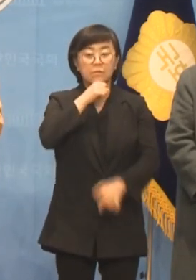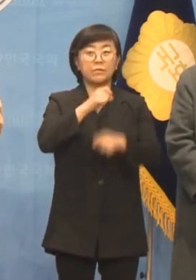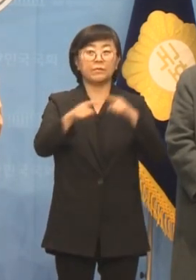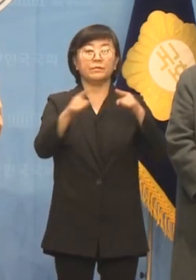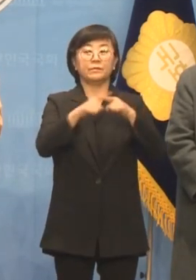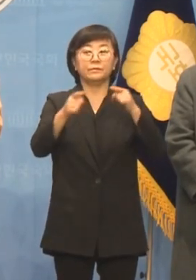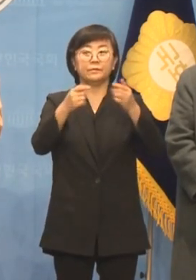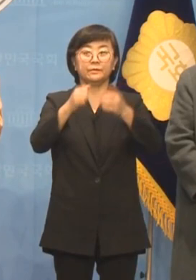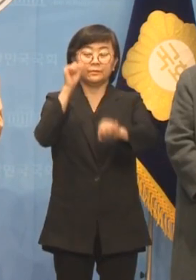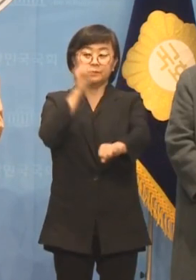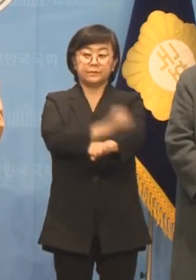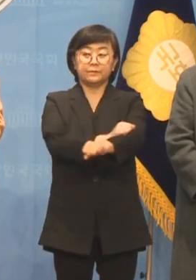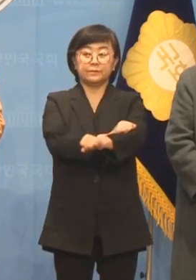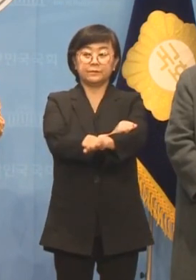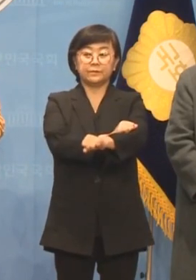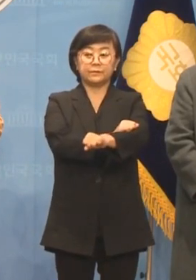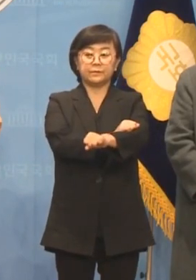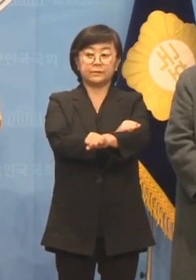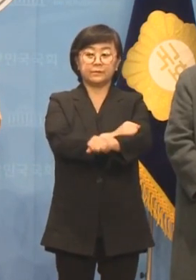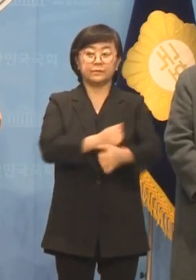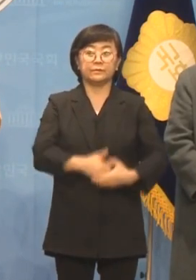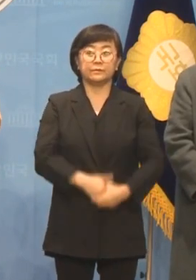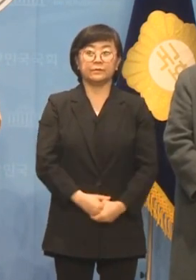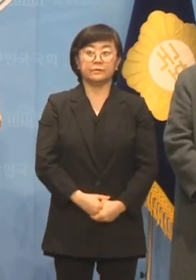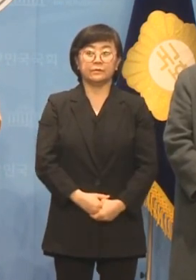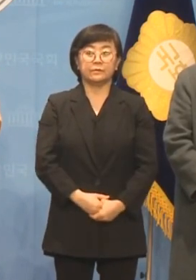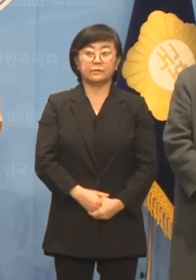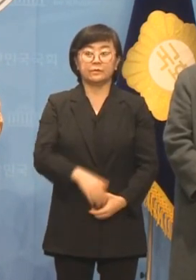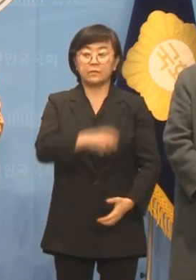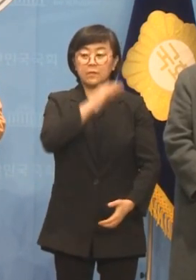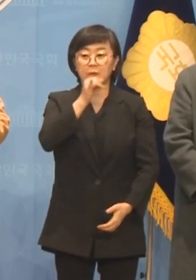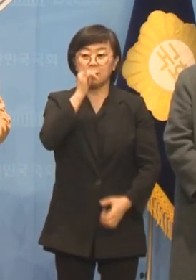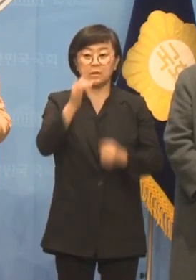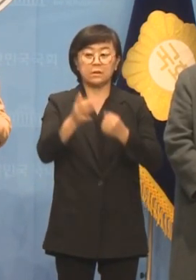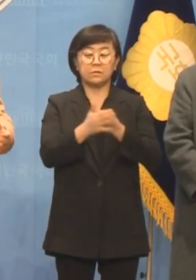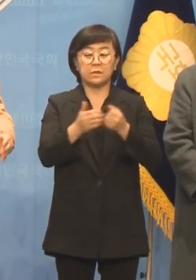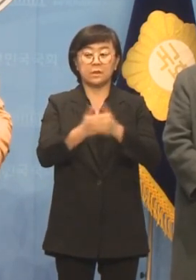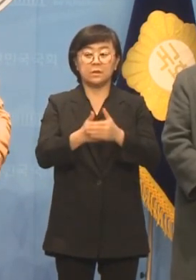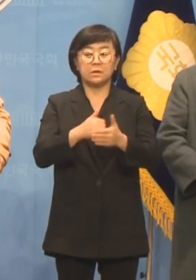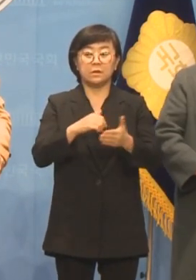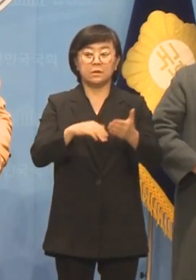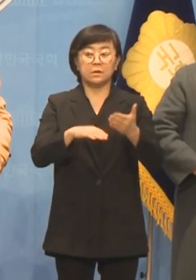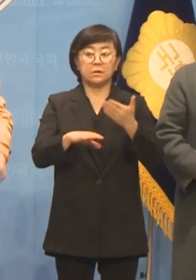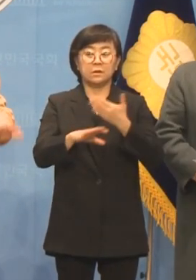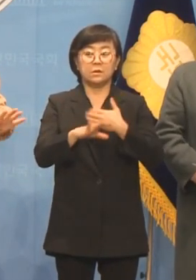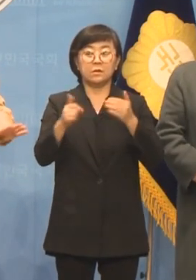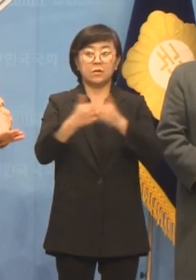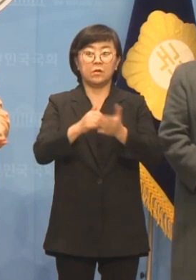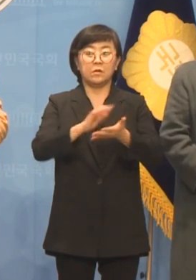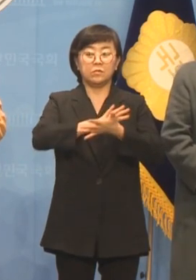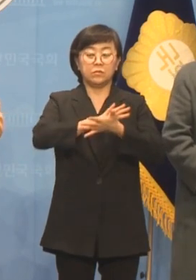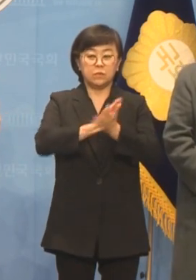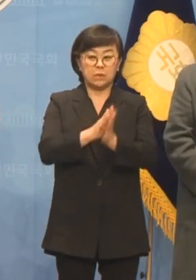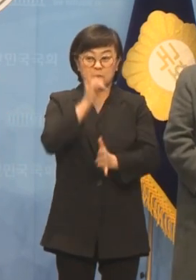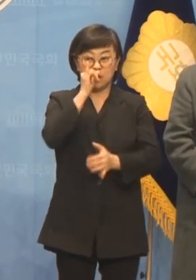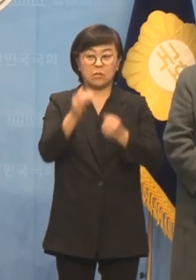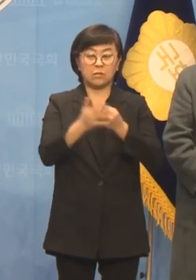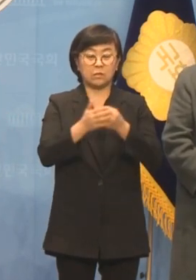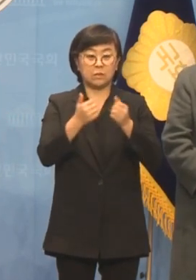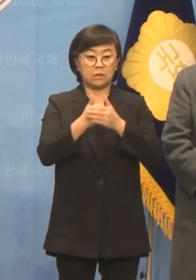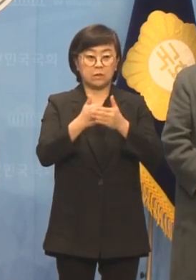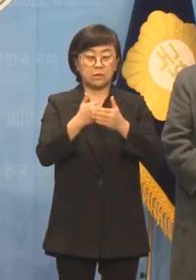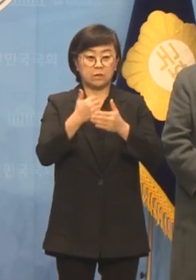좀 잘해서 좀 민망하기도 하지만, 제가 만약에 그런 걸 묵살하고